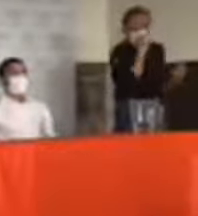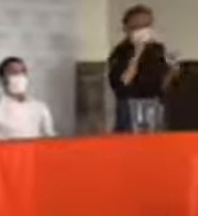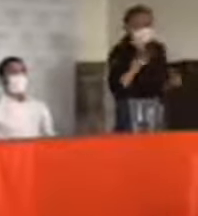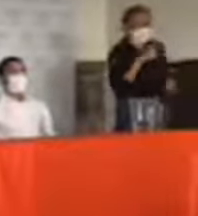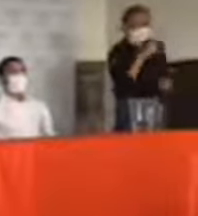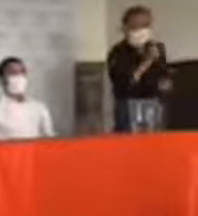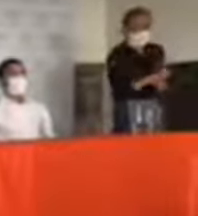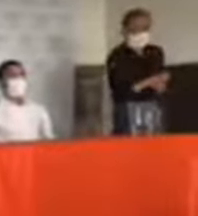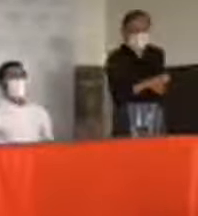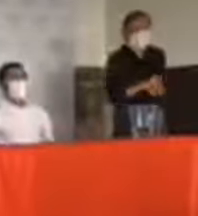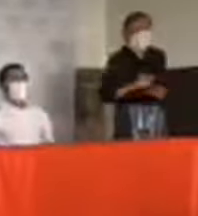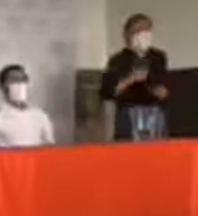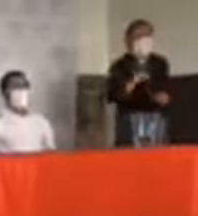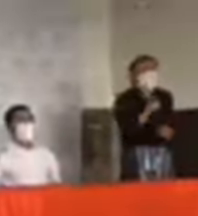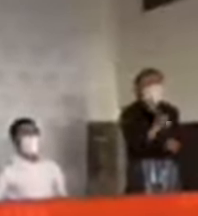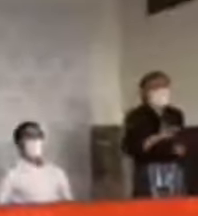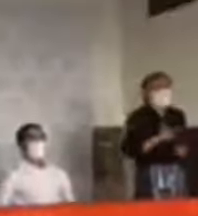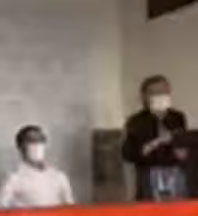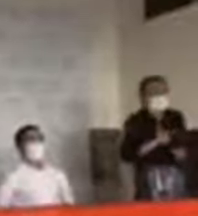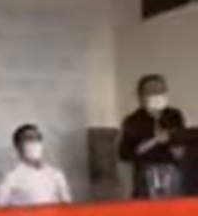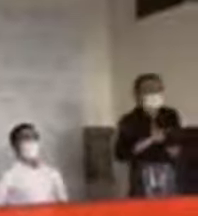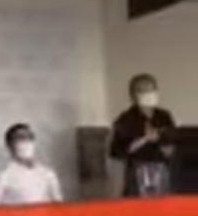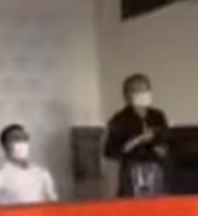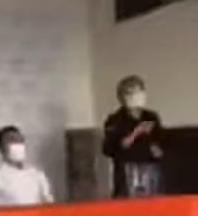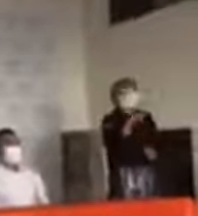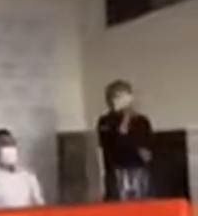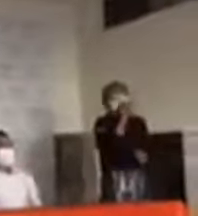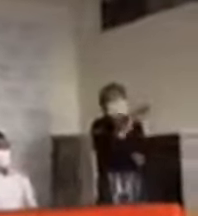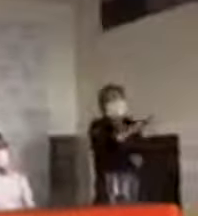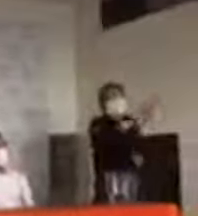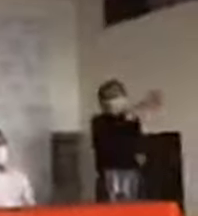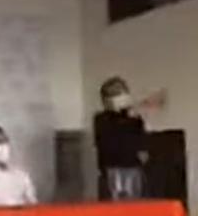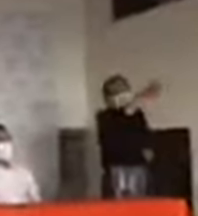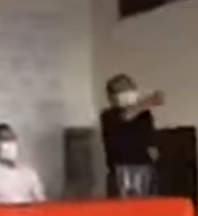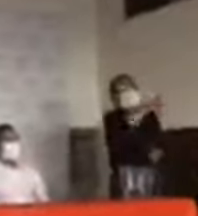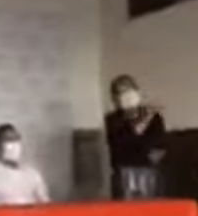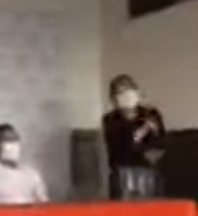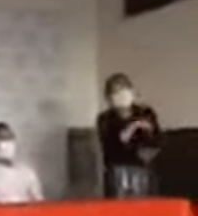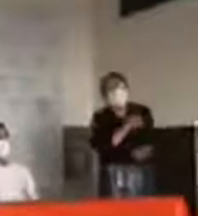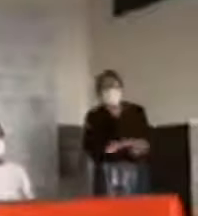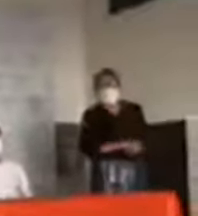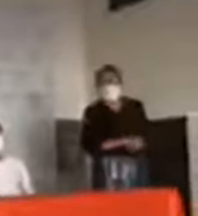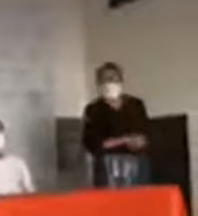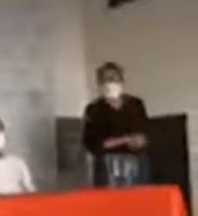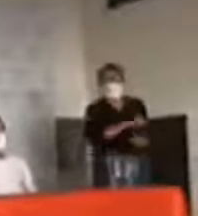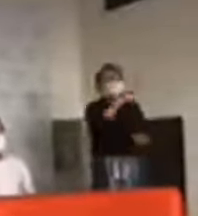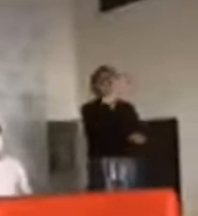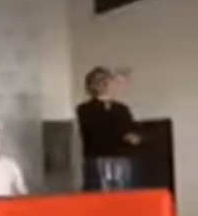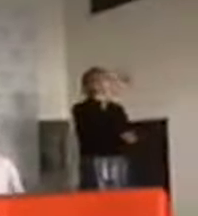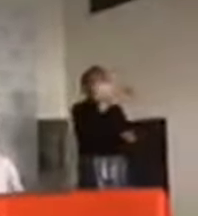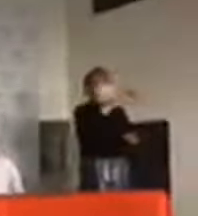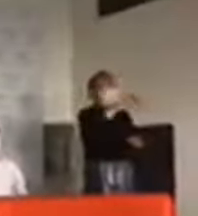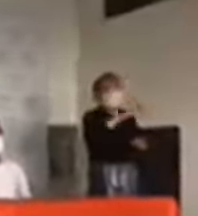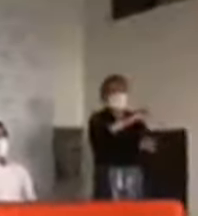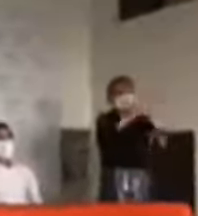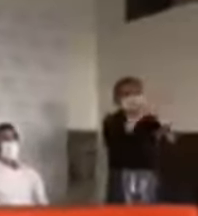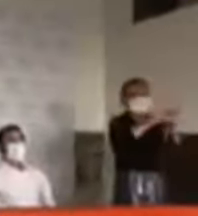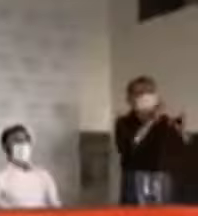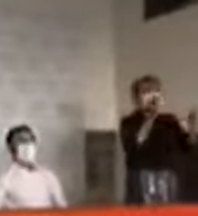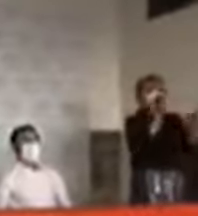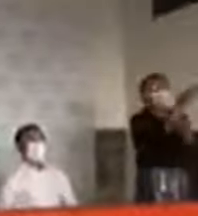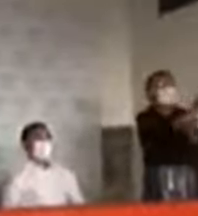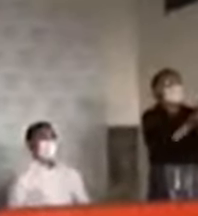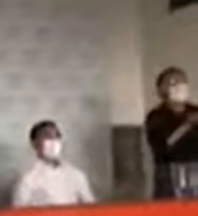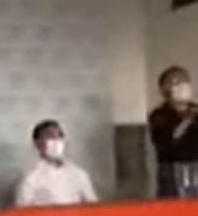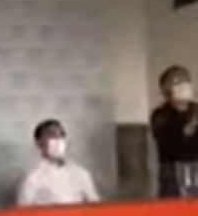Me gustaría mencionar a cada persona y los valores que significan. Hoy permítanme compartir, como prueba